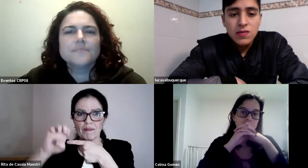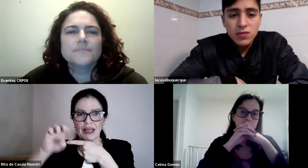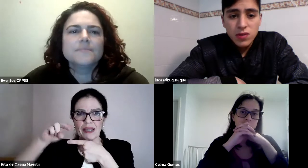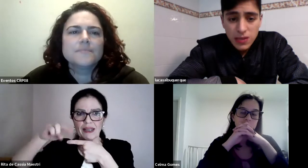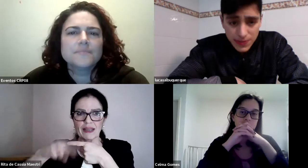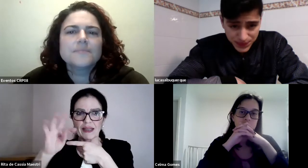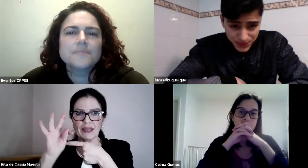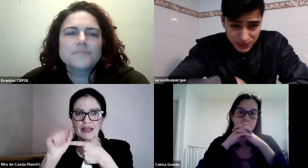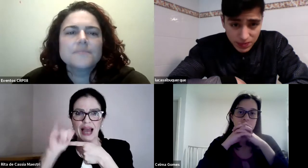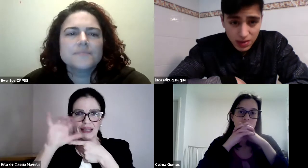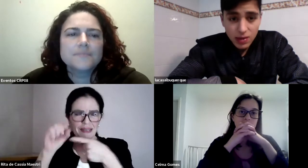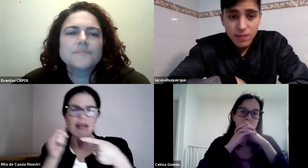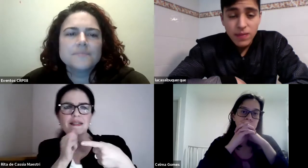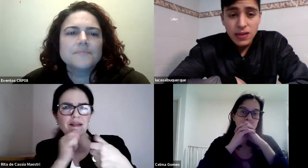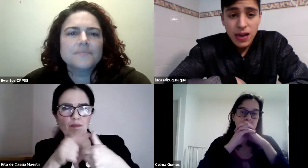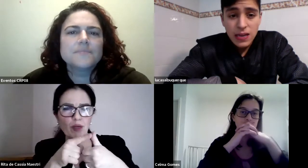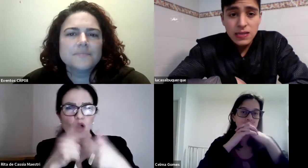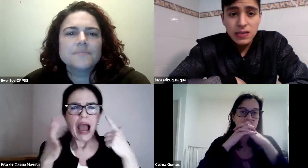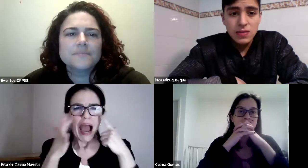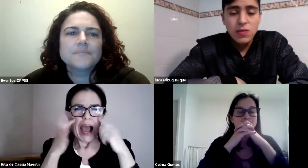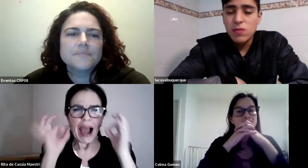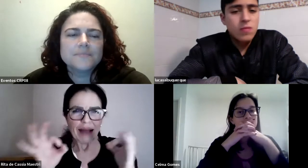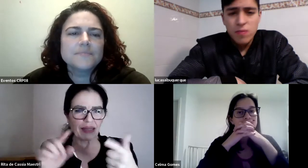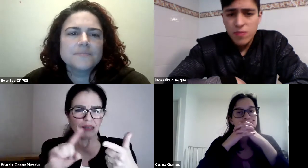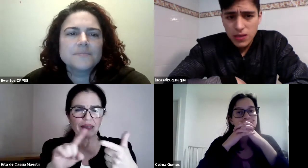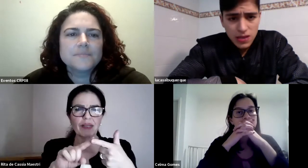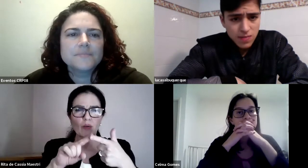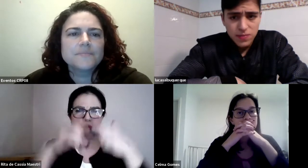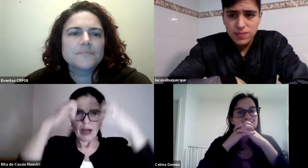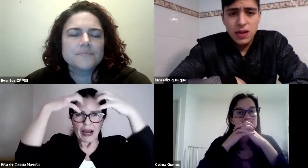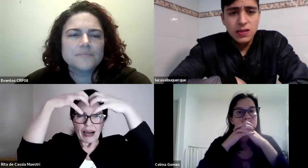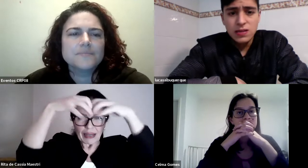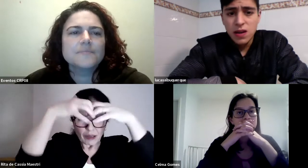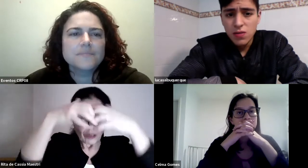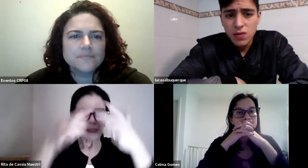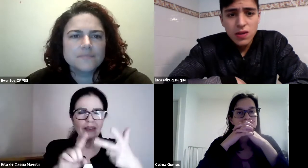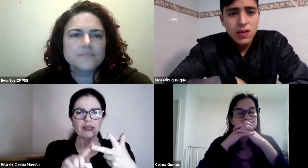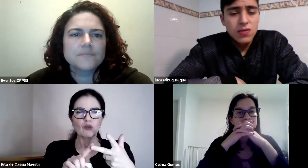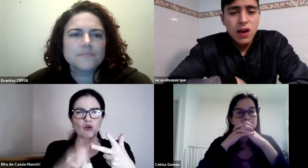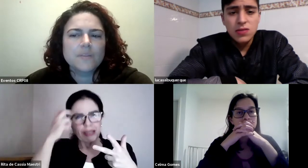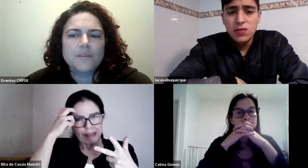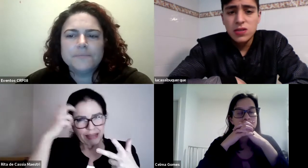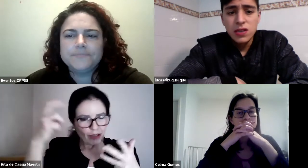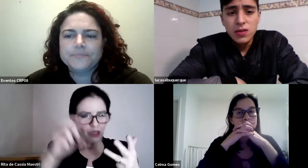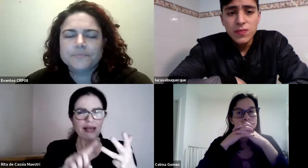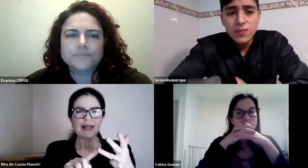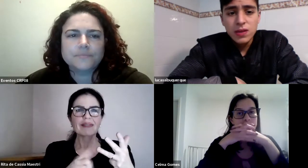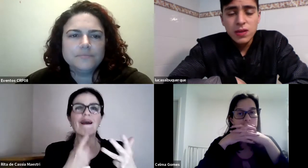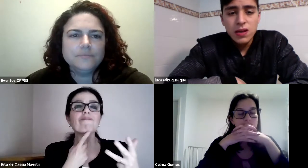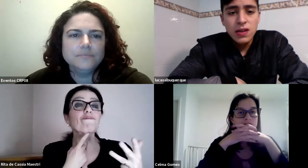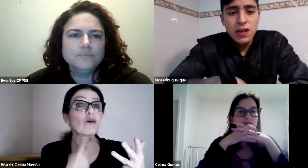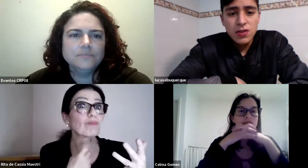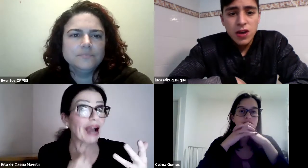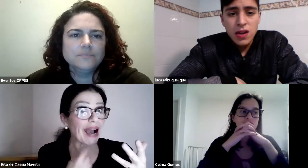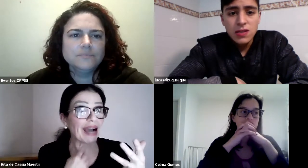as funções mentais, como, por exemplo, a atenção, o raciocínio,